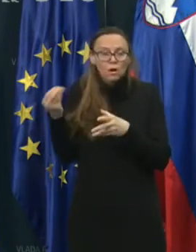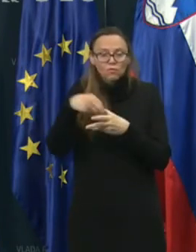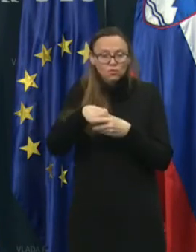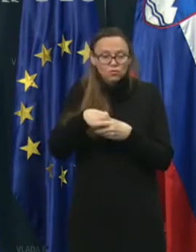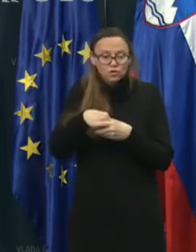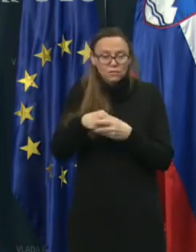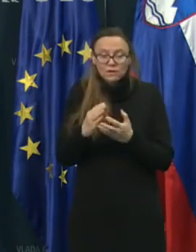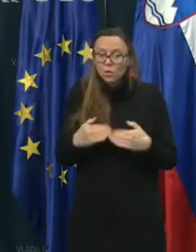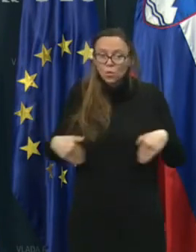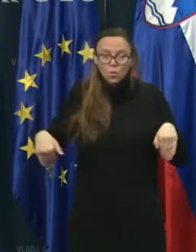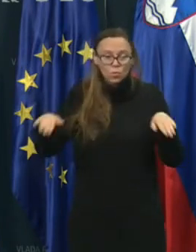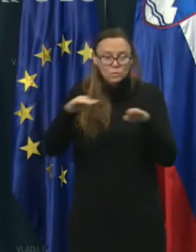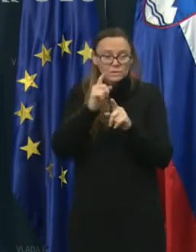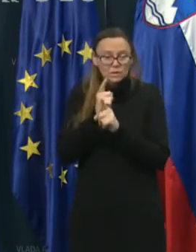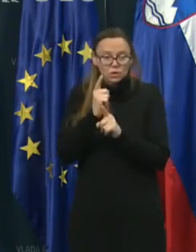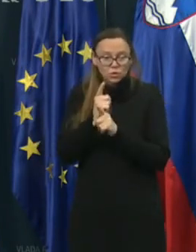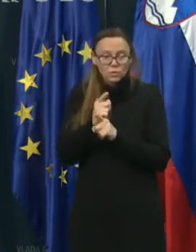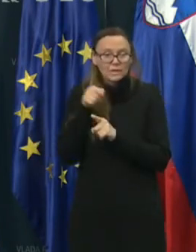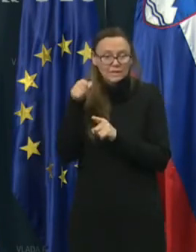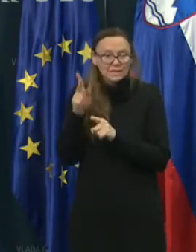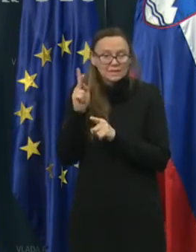tudi koncesionarji?